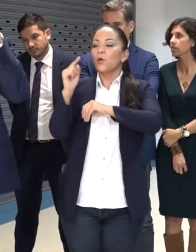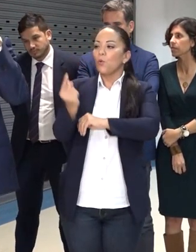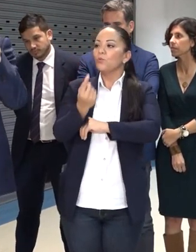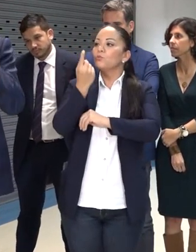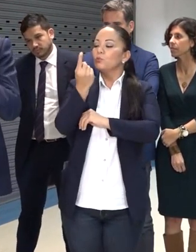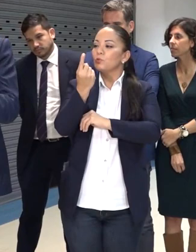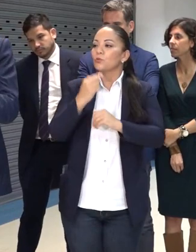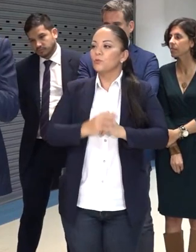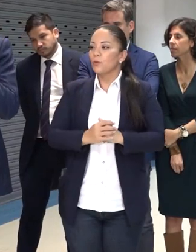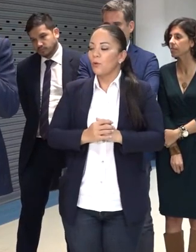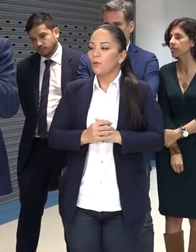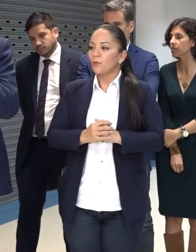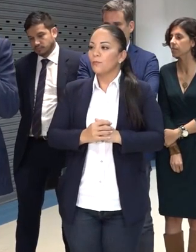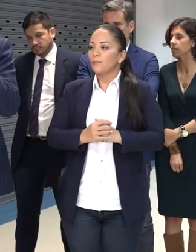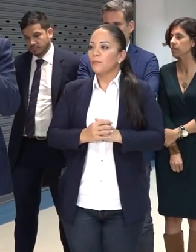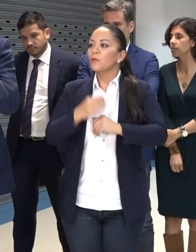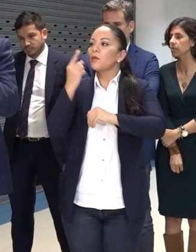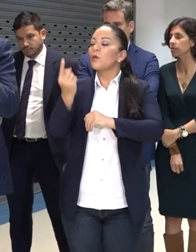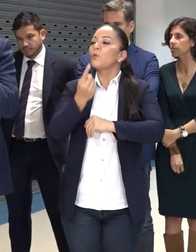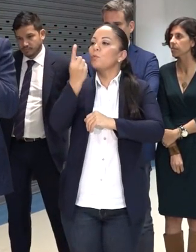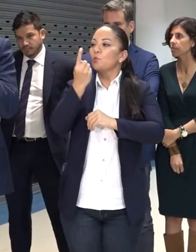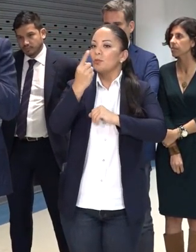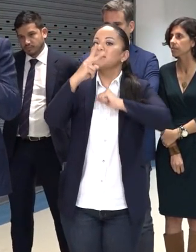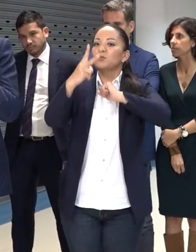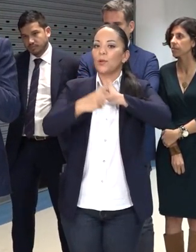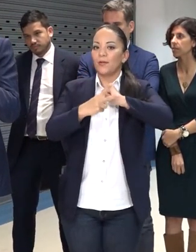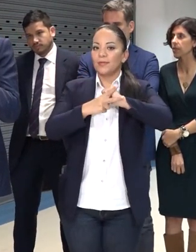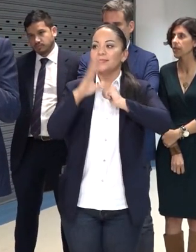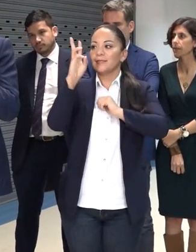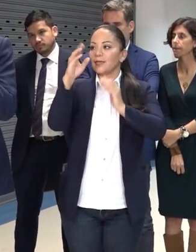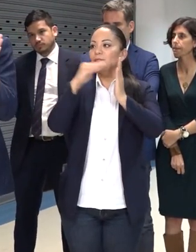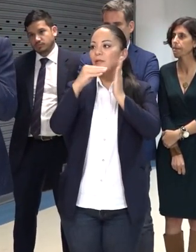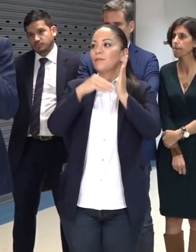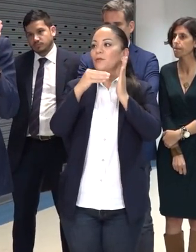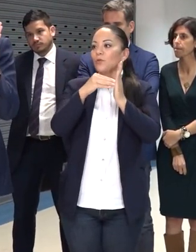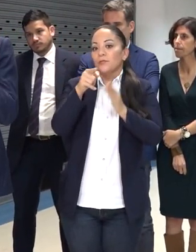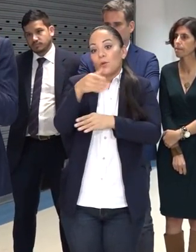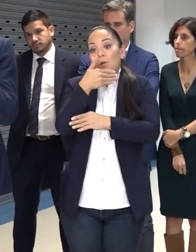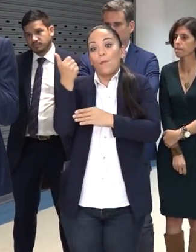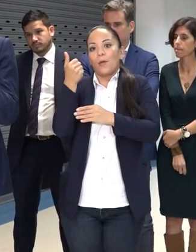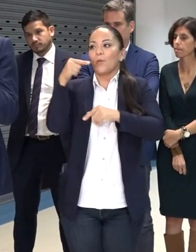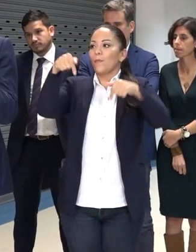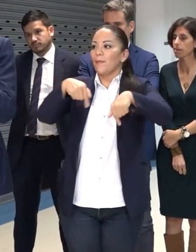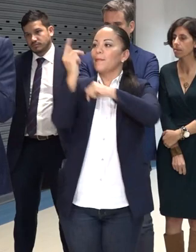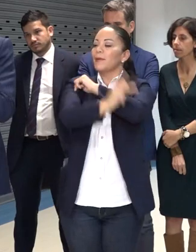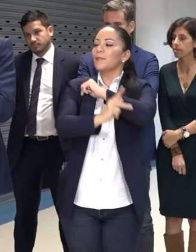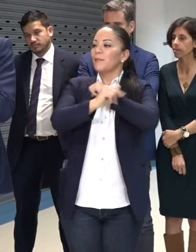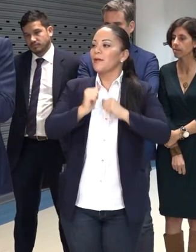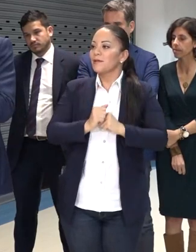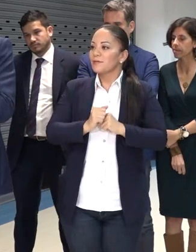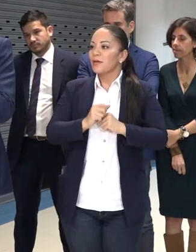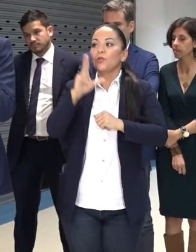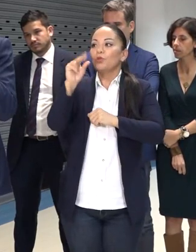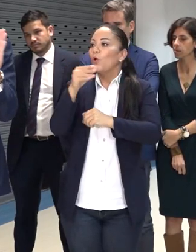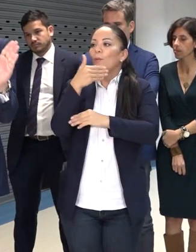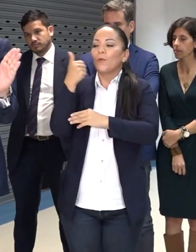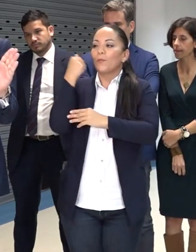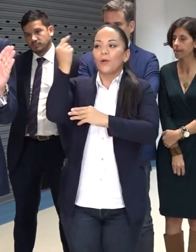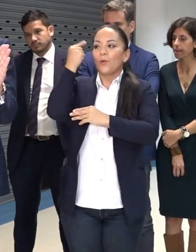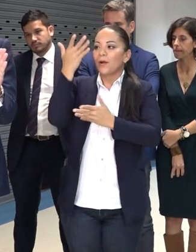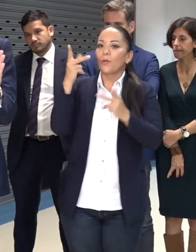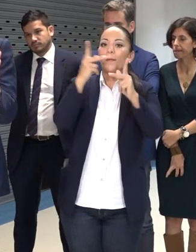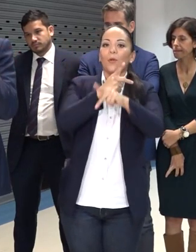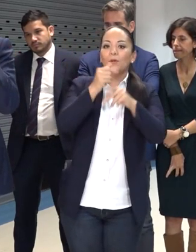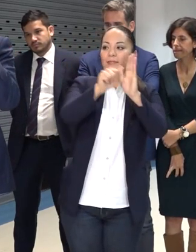solo, en un solo tiro de 6 mil millones es lo mejor para el país. Eso no es lo mejor para el gobierno ni lo peor